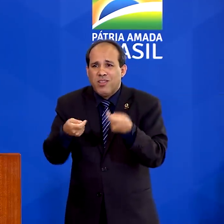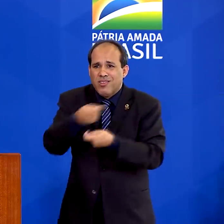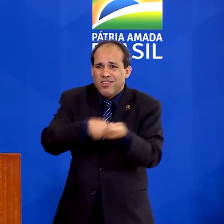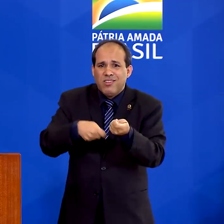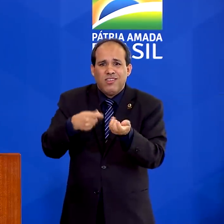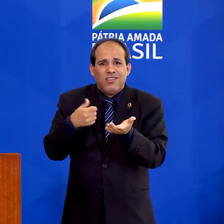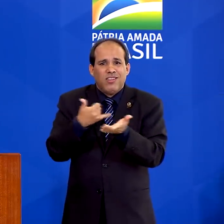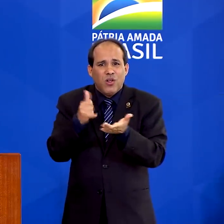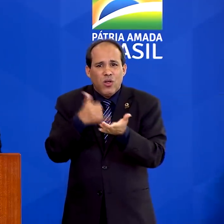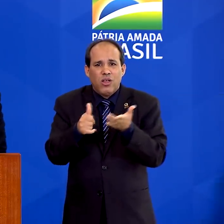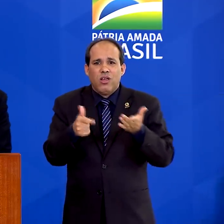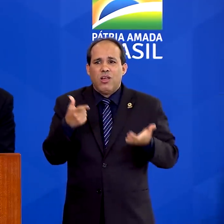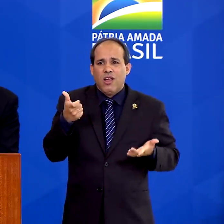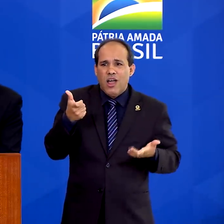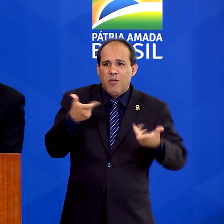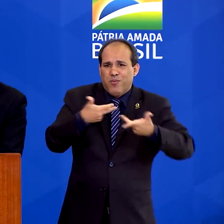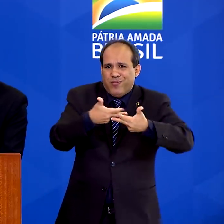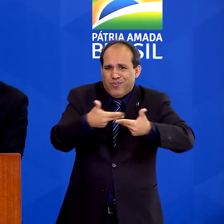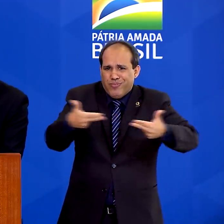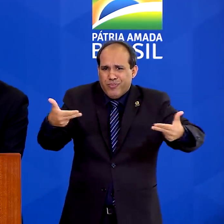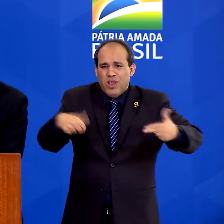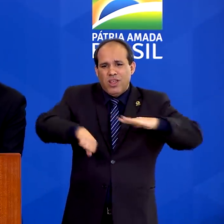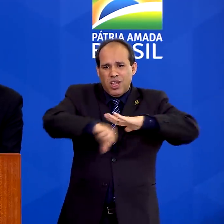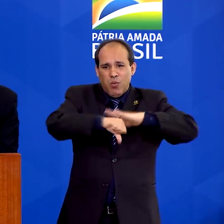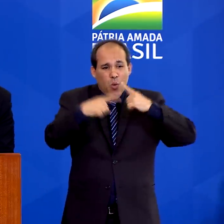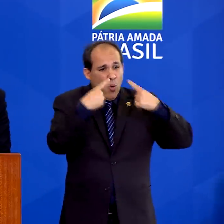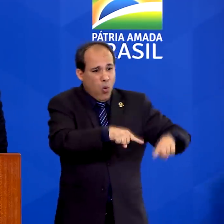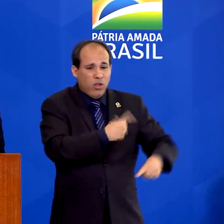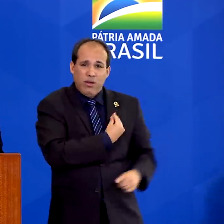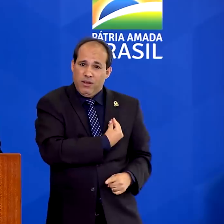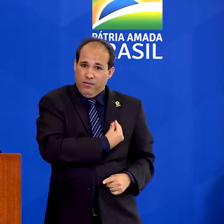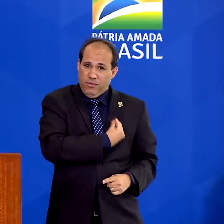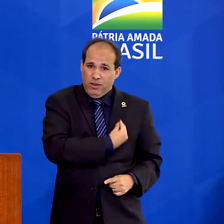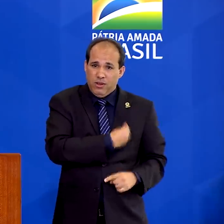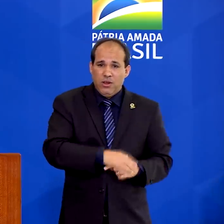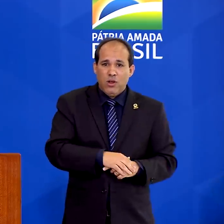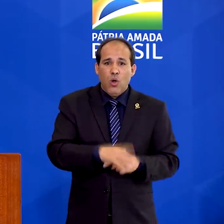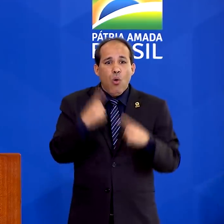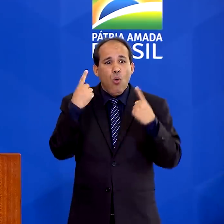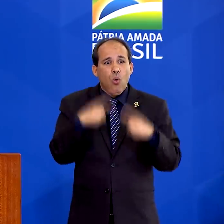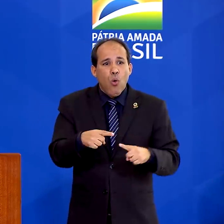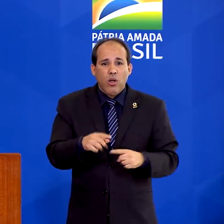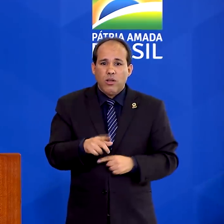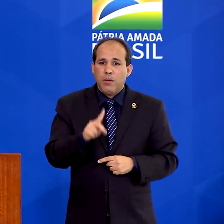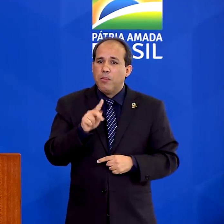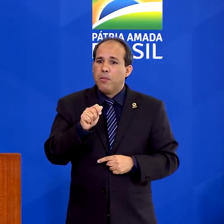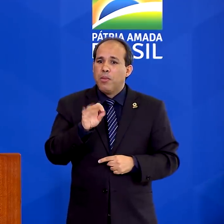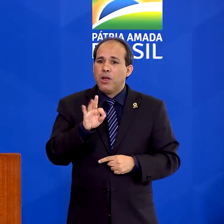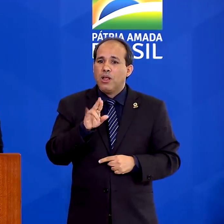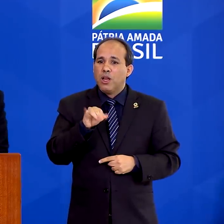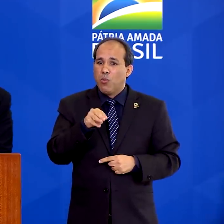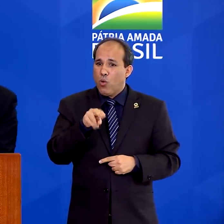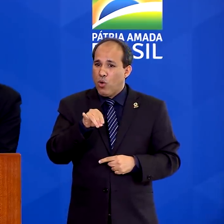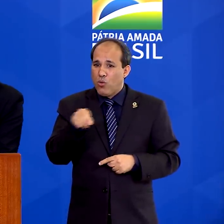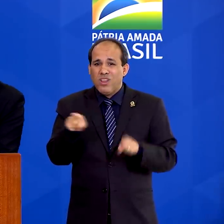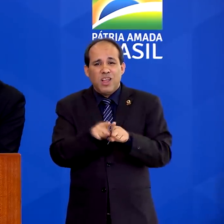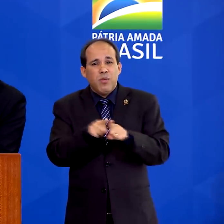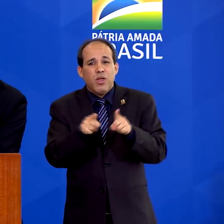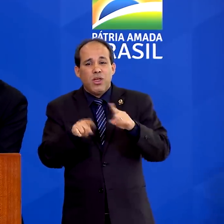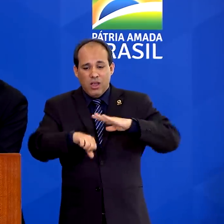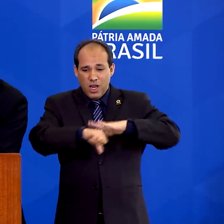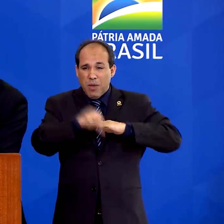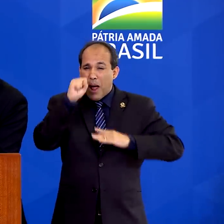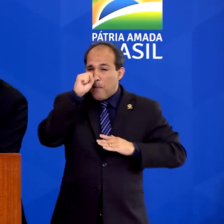de armas o criou os crimes contra a vida e contra o patrimônio os crimes de